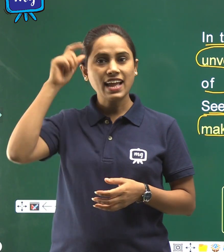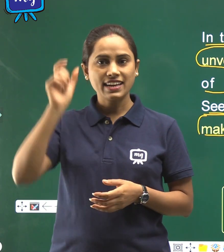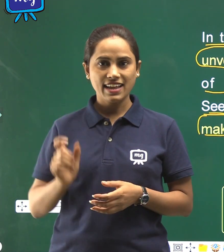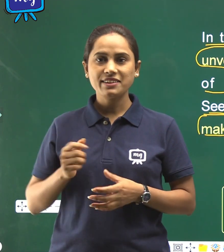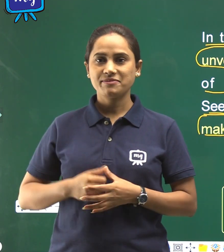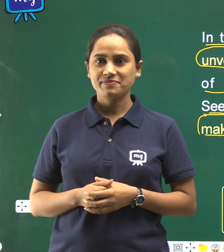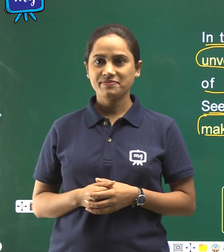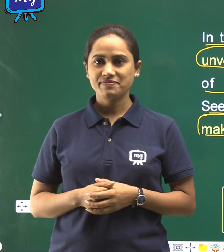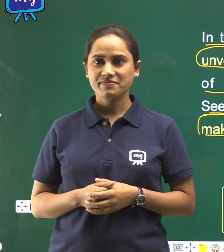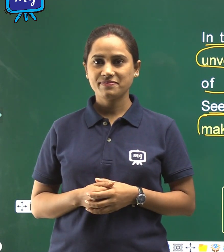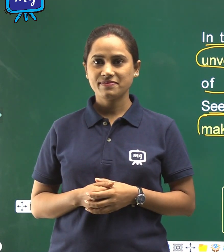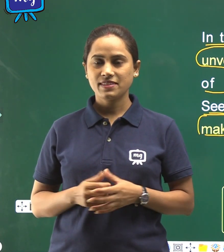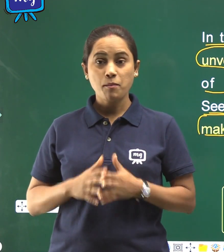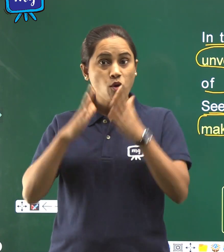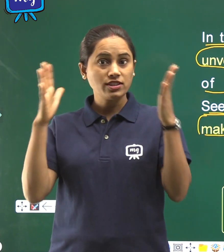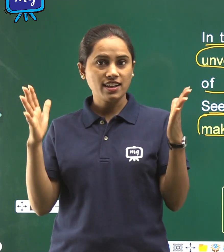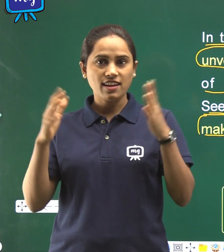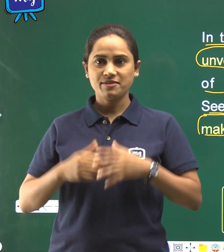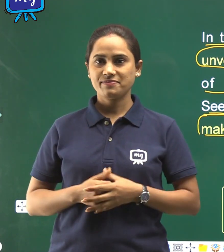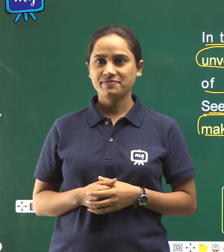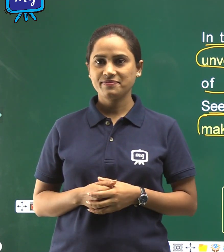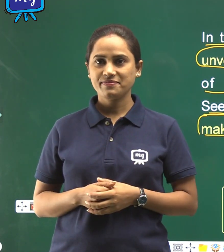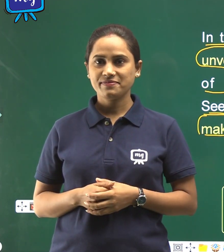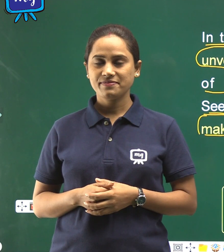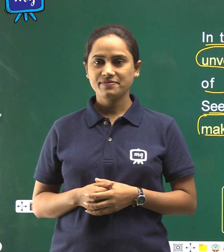utter, बहुत ज़्यादा,